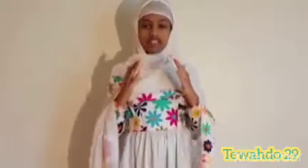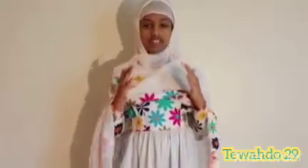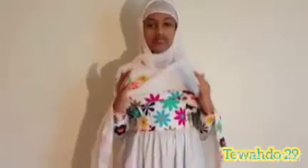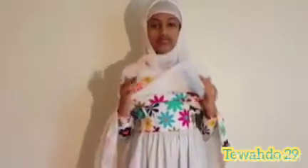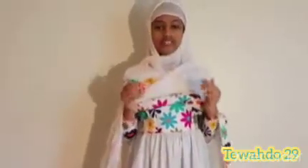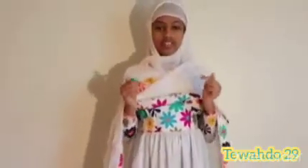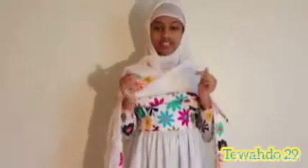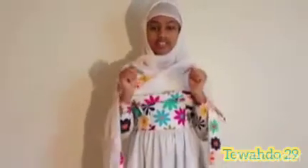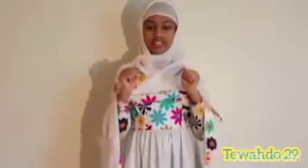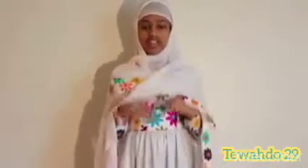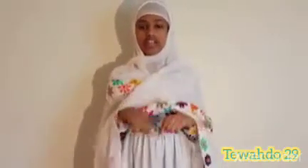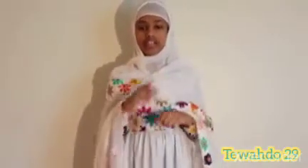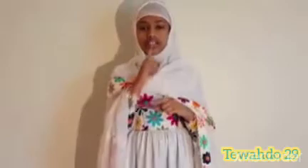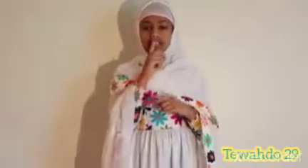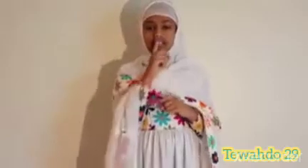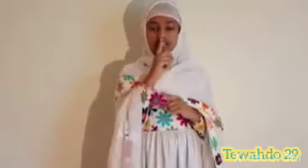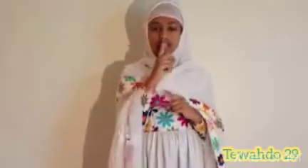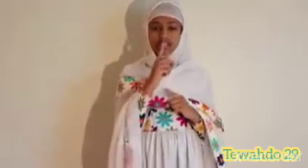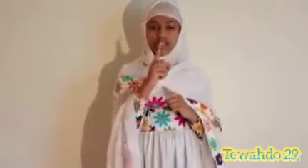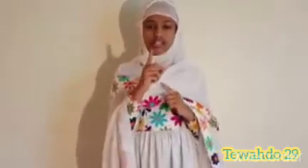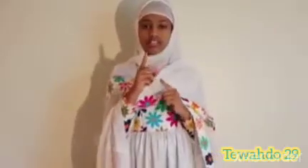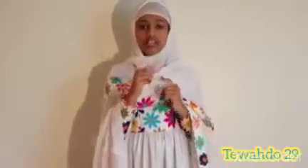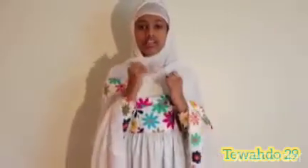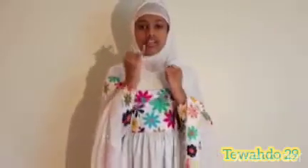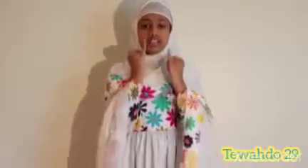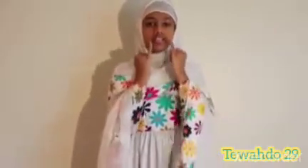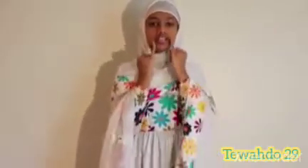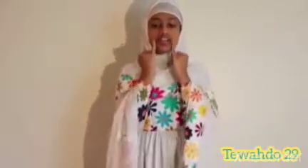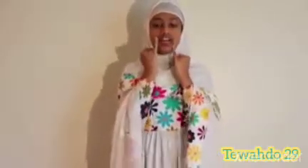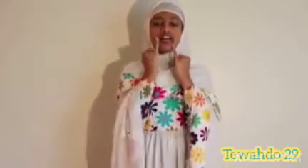ሰላም ዛሬ ነው